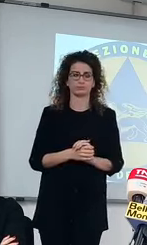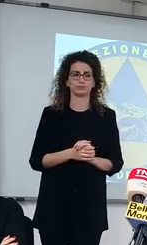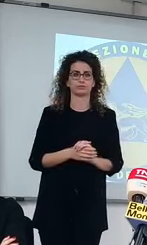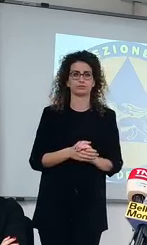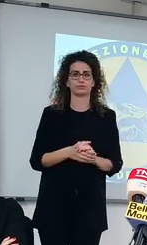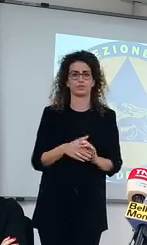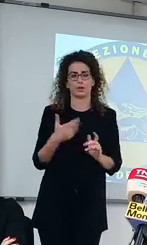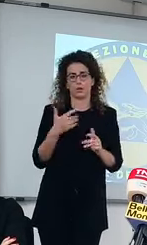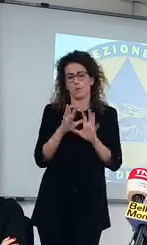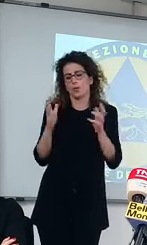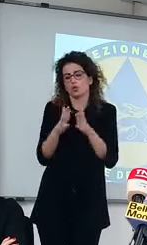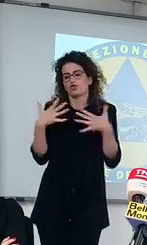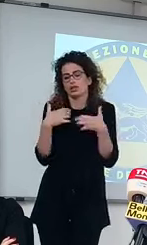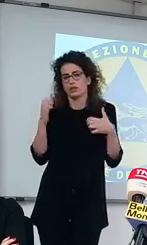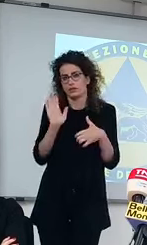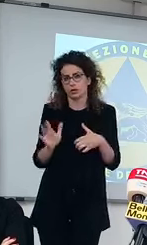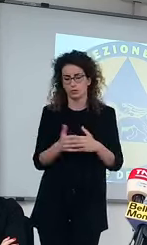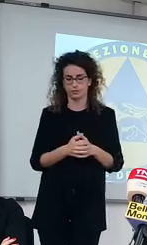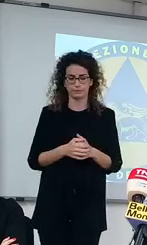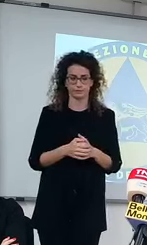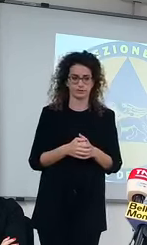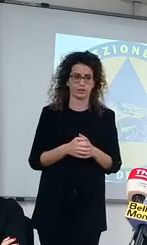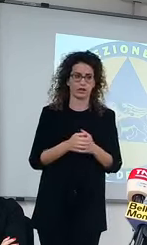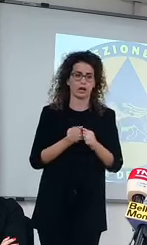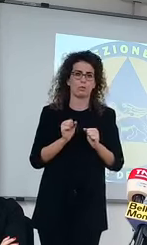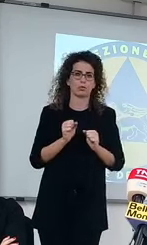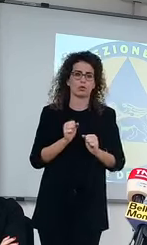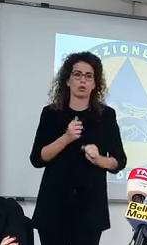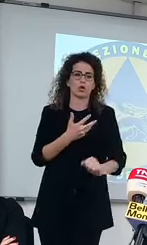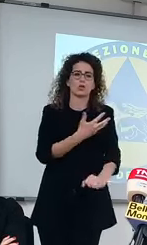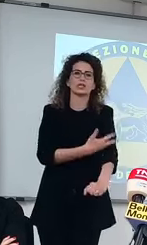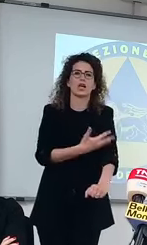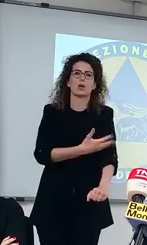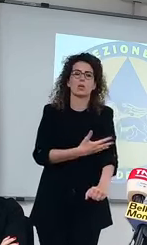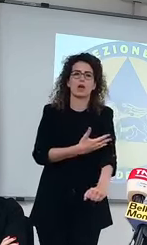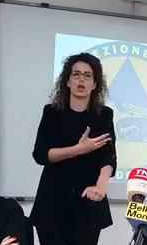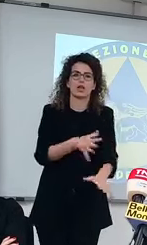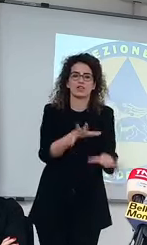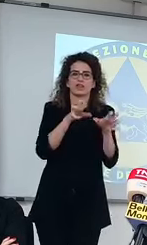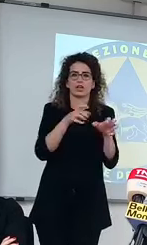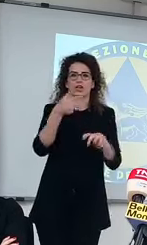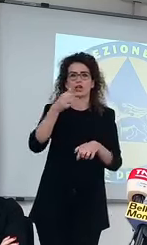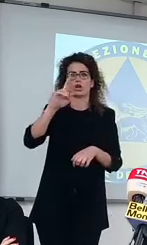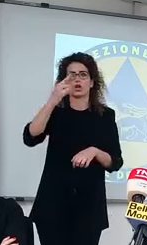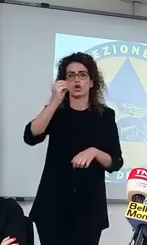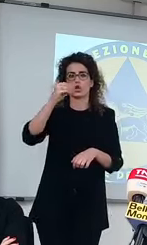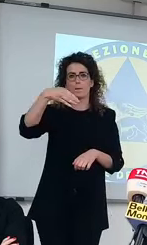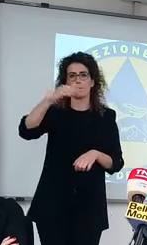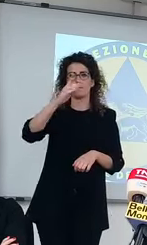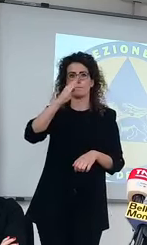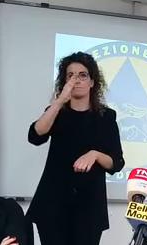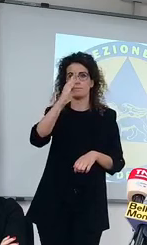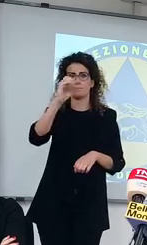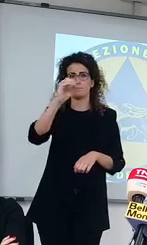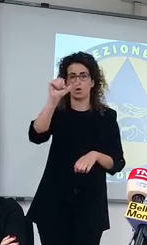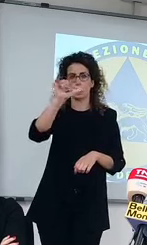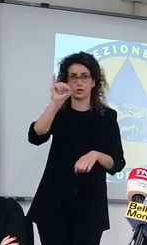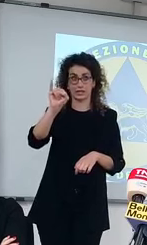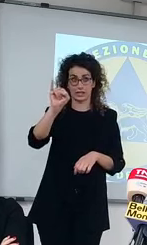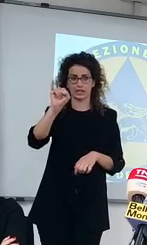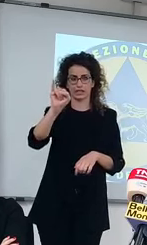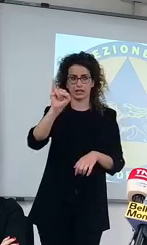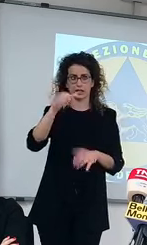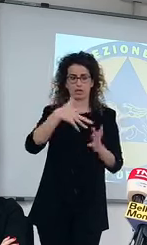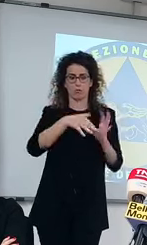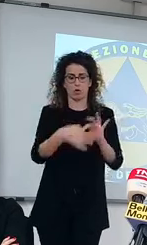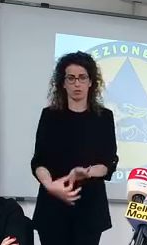riguarda il mondo scientifico. Allora, le possibilità di trombosi profonde o complicanze sono ovviamente infinitesimali. Se noi pensiamo anche